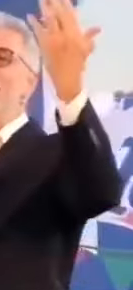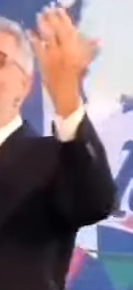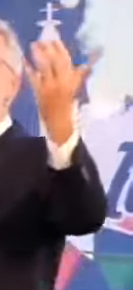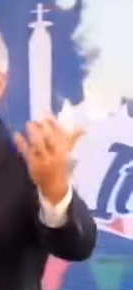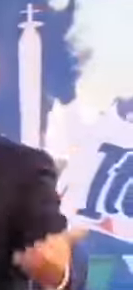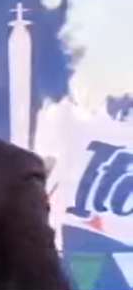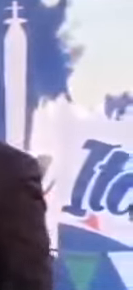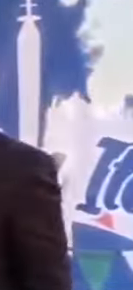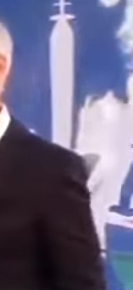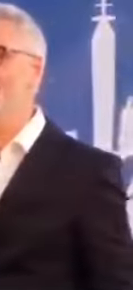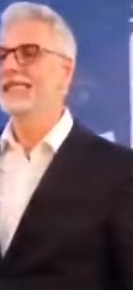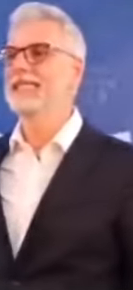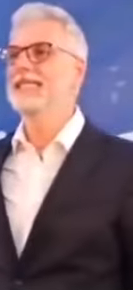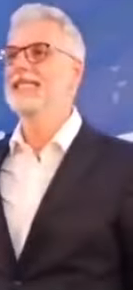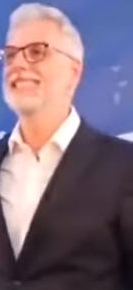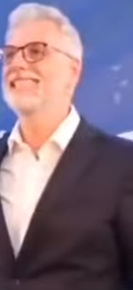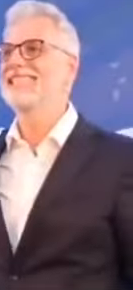Su con quelle bandiere.